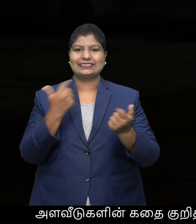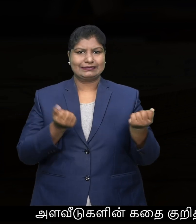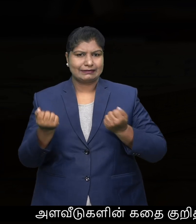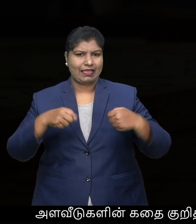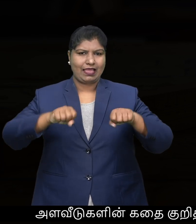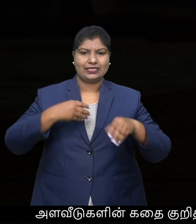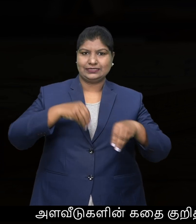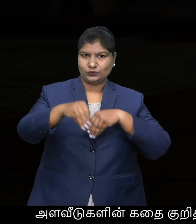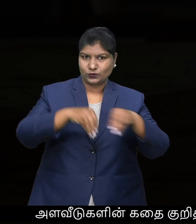கொண்டீர்கள்.